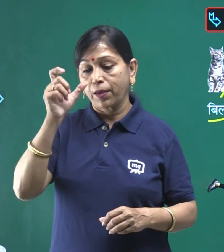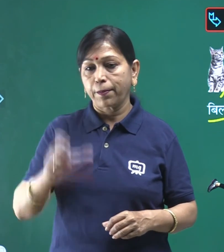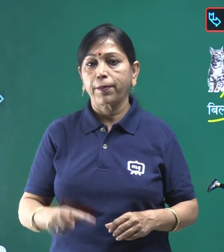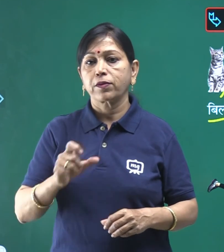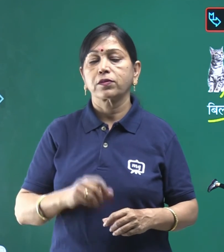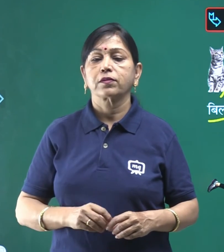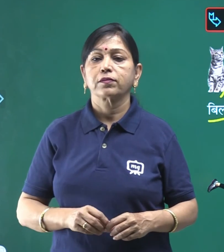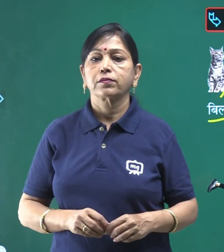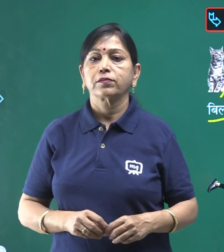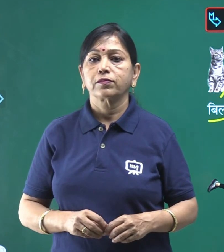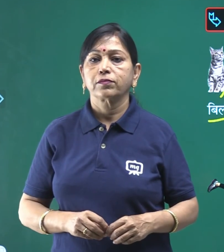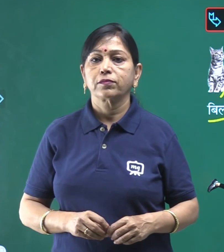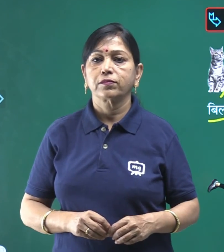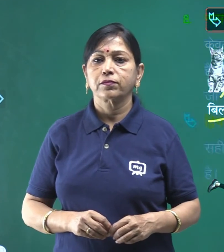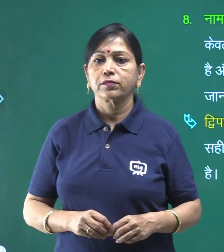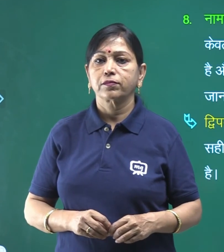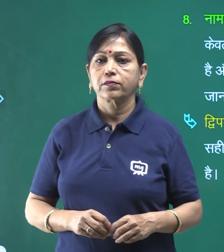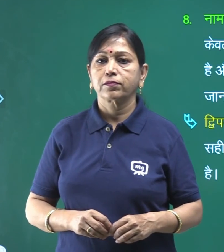मनुष्य।